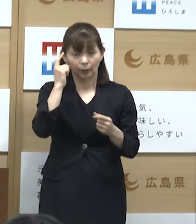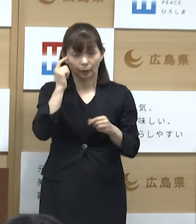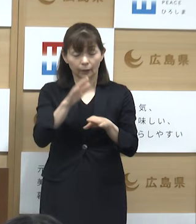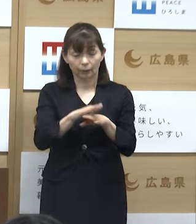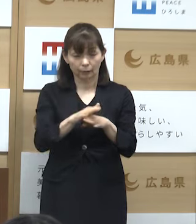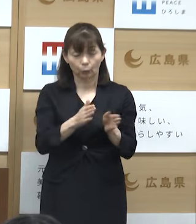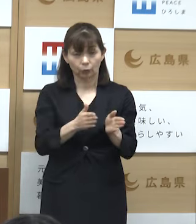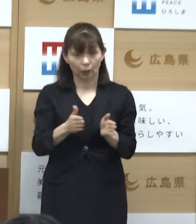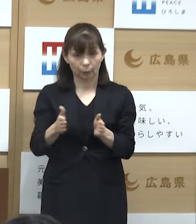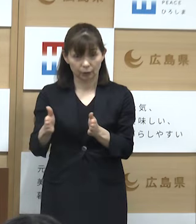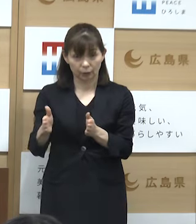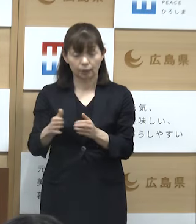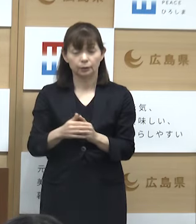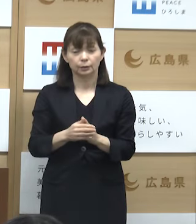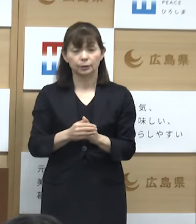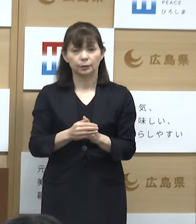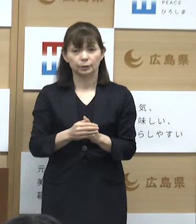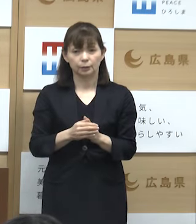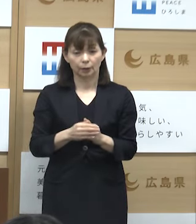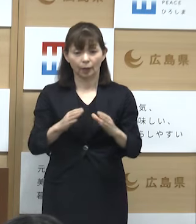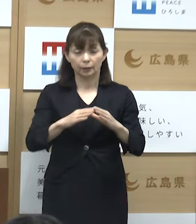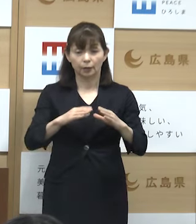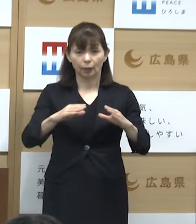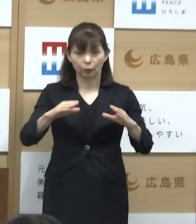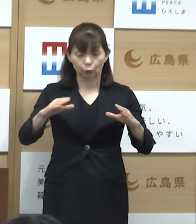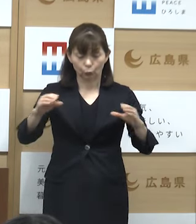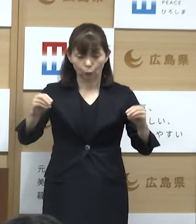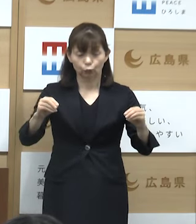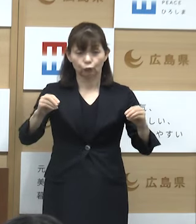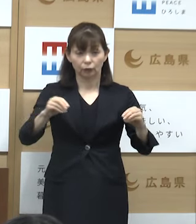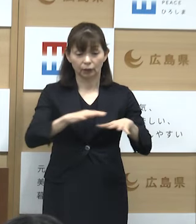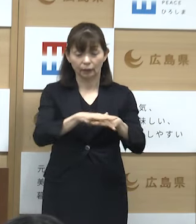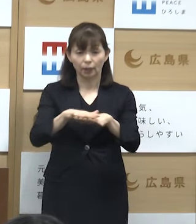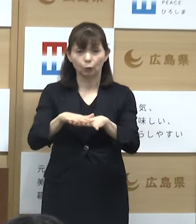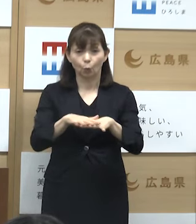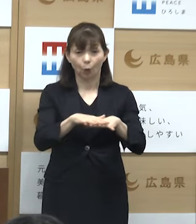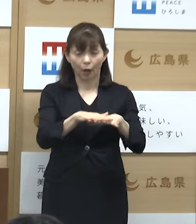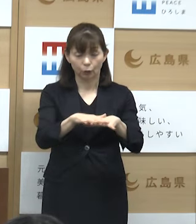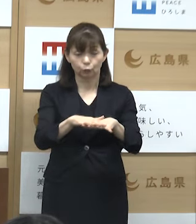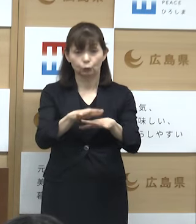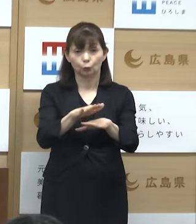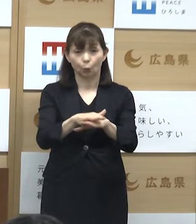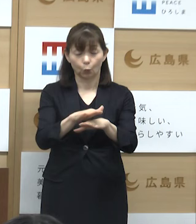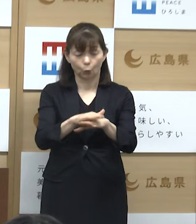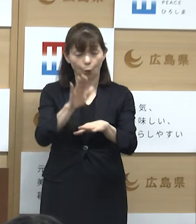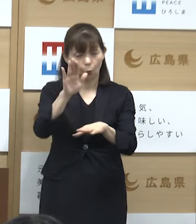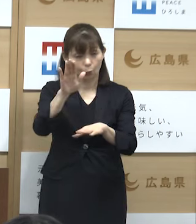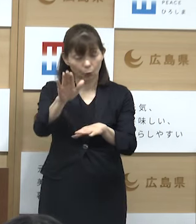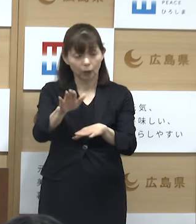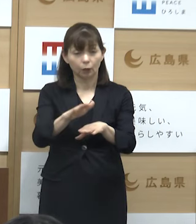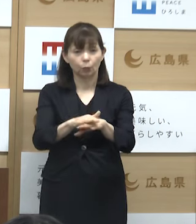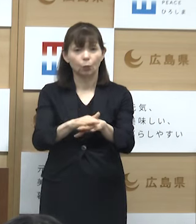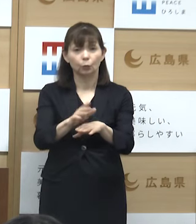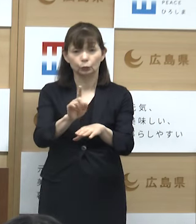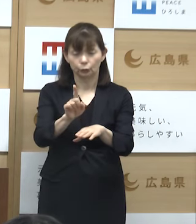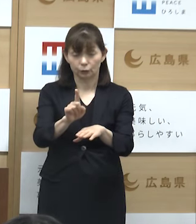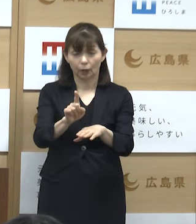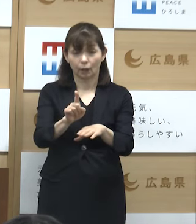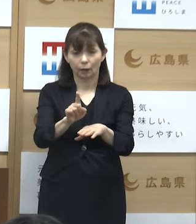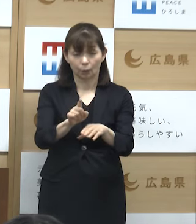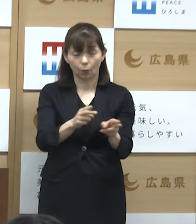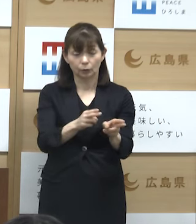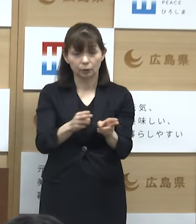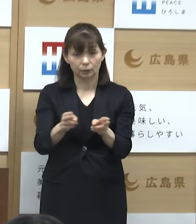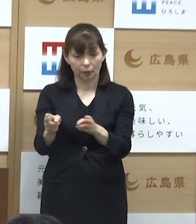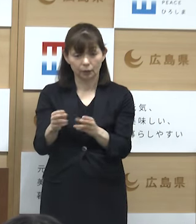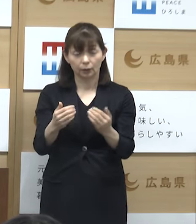あ、そういうことを含めて、その全国的なネットワークの在り方、方向性について整理をするべきではないかなという